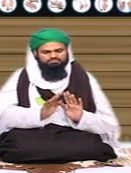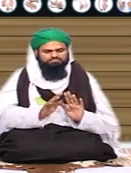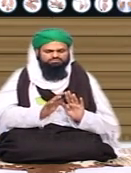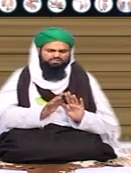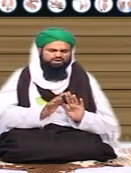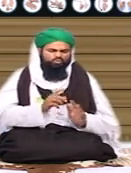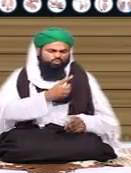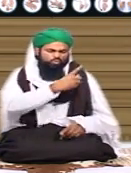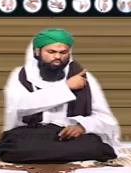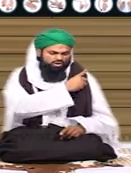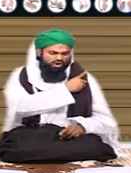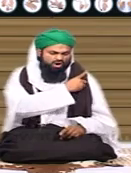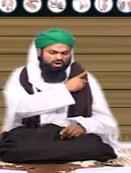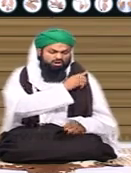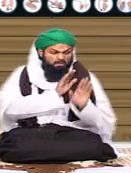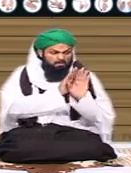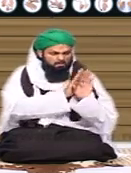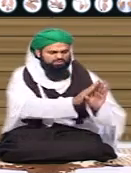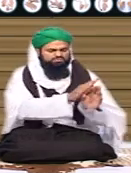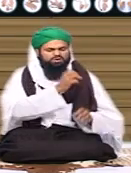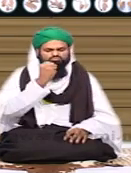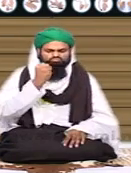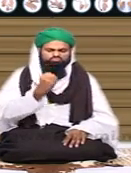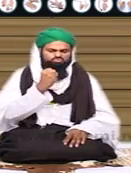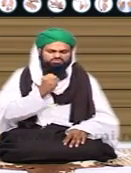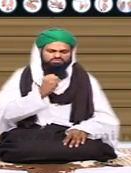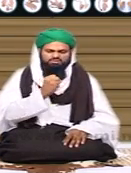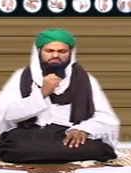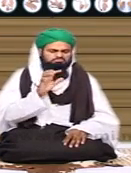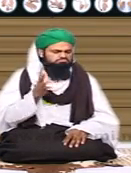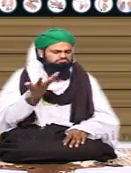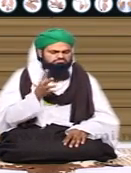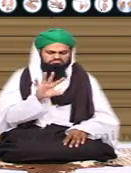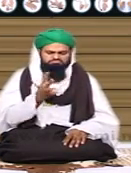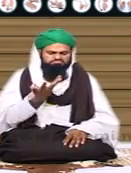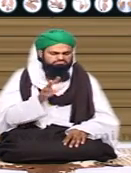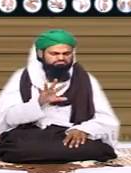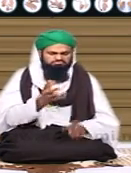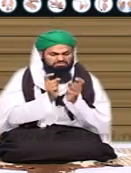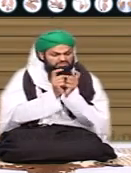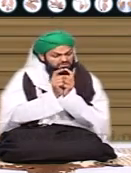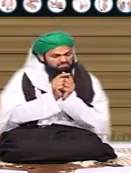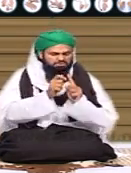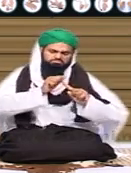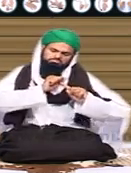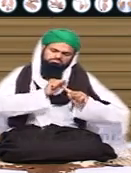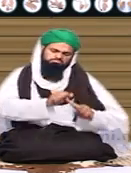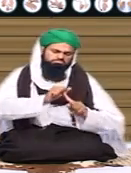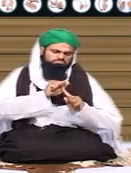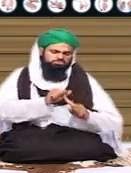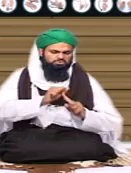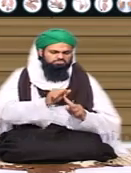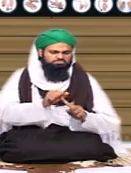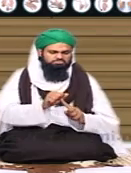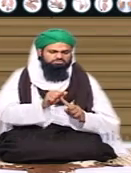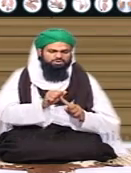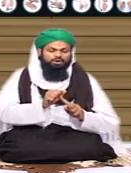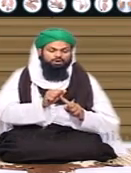کچھ، لیکن یہ ایسی لعنت ہے کہ اس سے کوئی بچتا نہیں. یہ عام دیکھا جاتا ہے. غیبت تو ہونی ہوگی اور